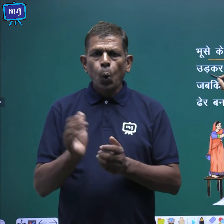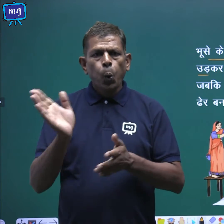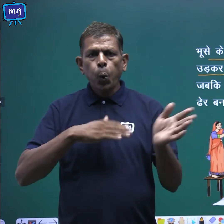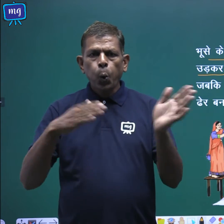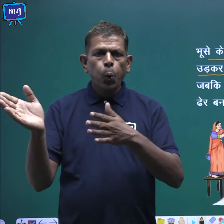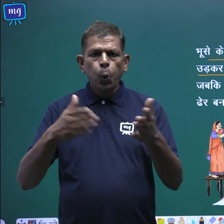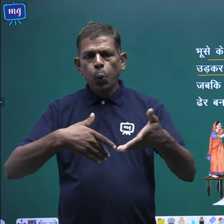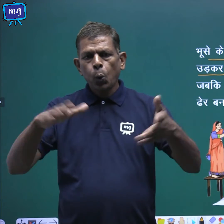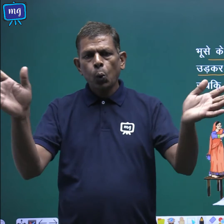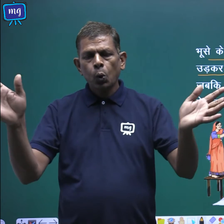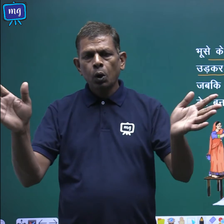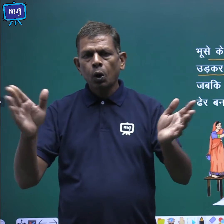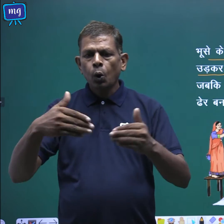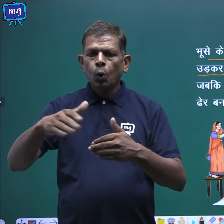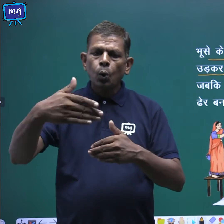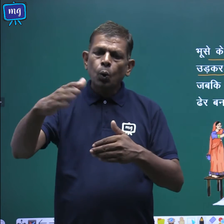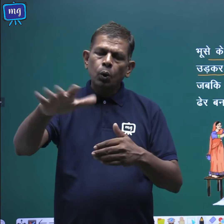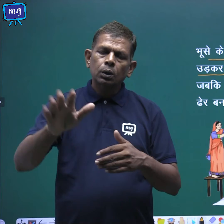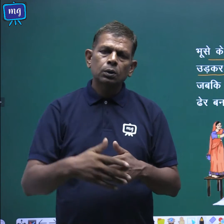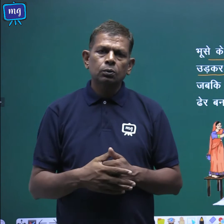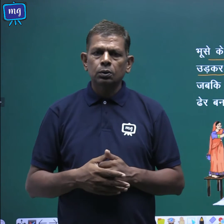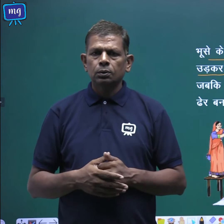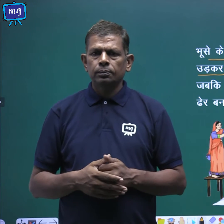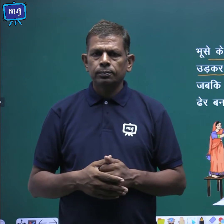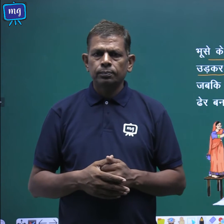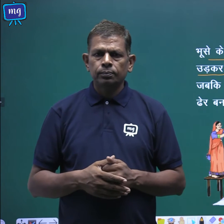उड़कर दूर एकत्र हो जाते हैं,